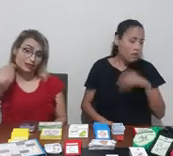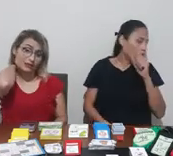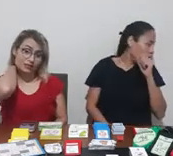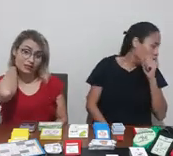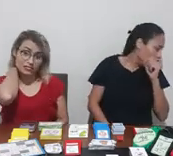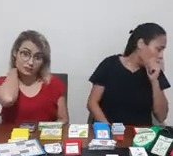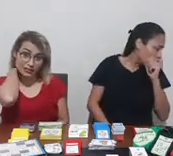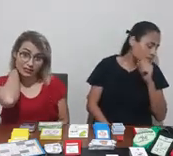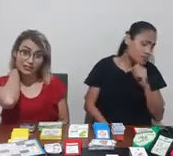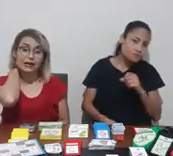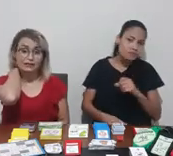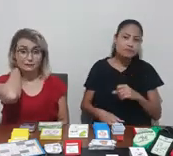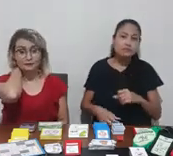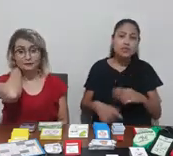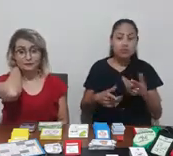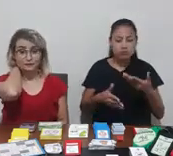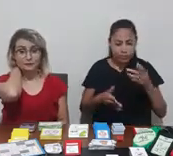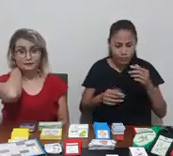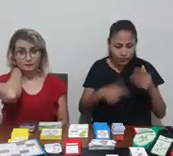essa interdisciplinaridade.